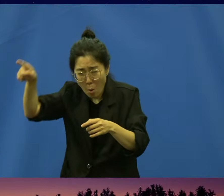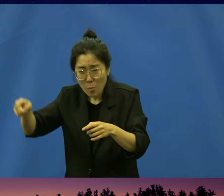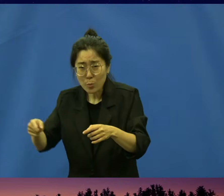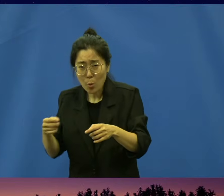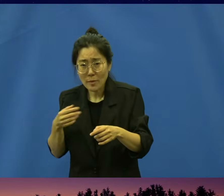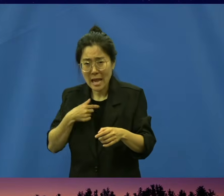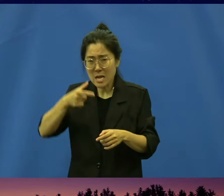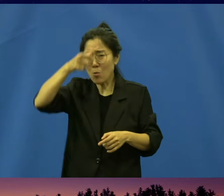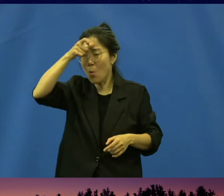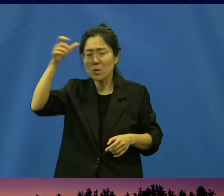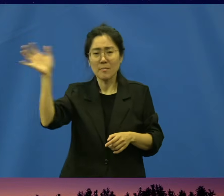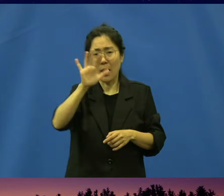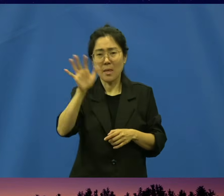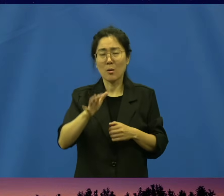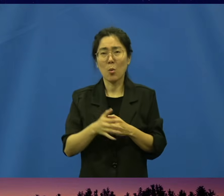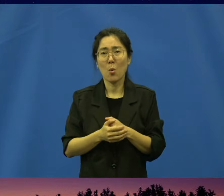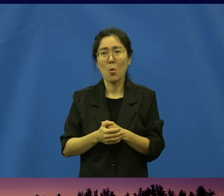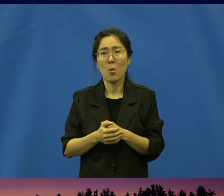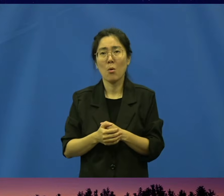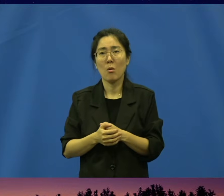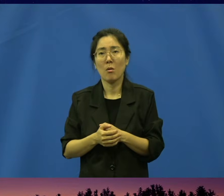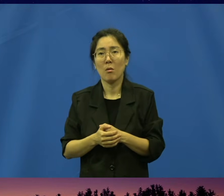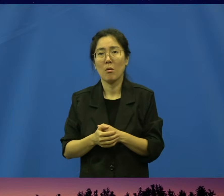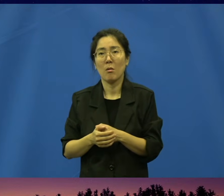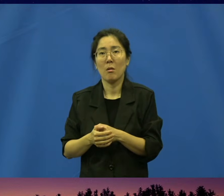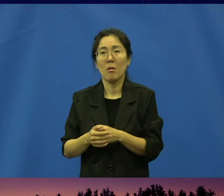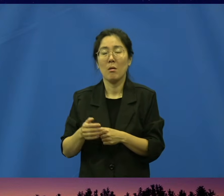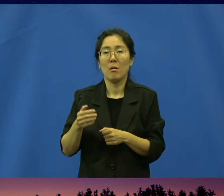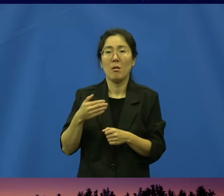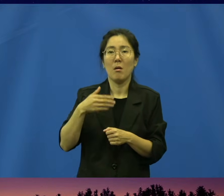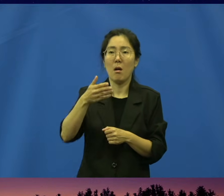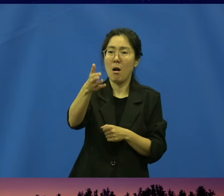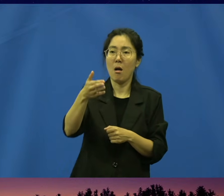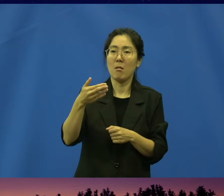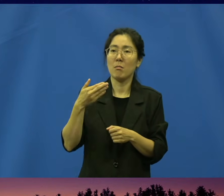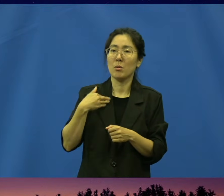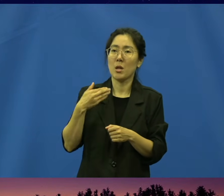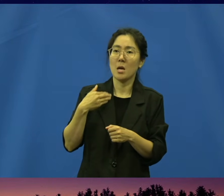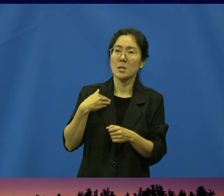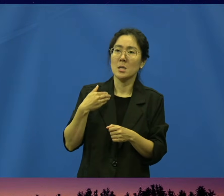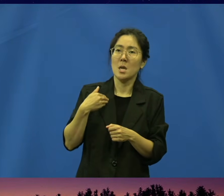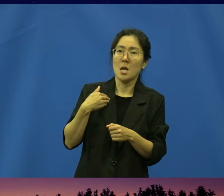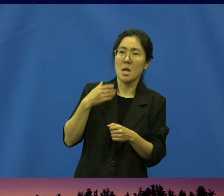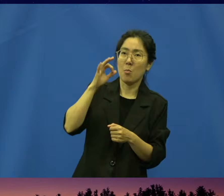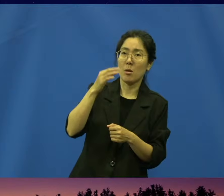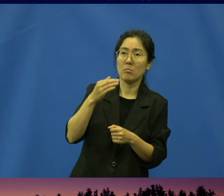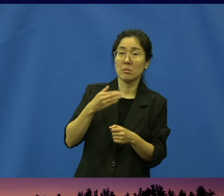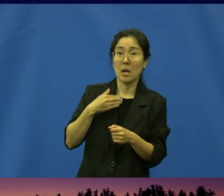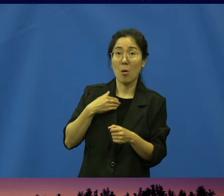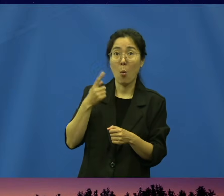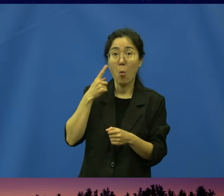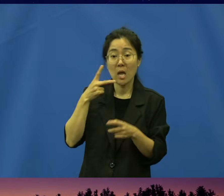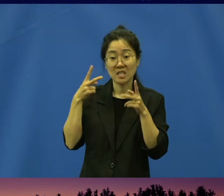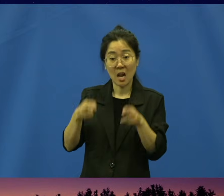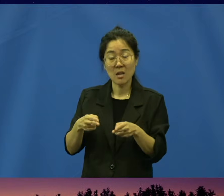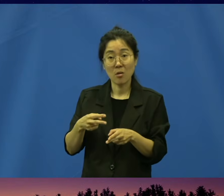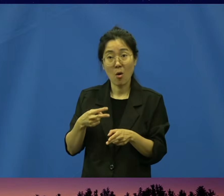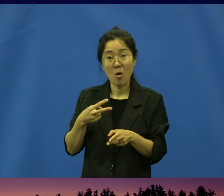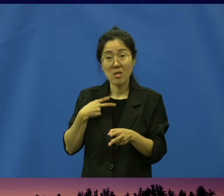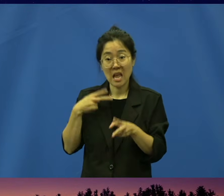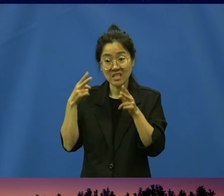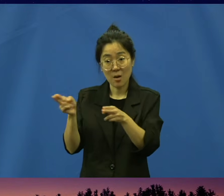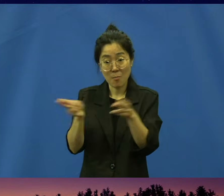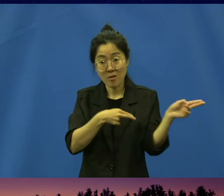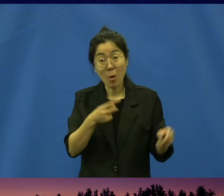다 남이 찍은 영상이 더 좋구만, 그거 들어갔어야 돼, 정말 거기 잘 넣었어, 이런 마음을 갖게 되면 이 팀이